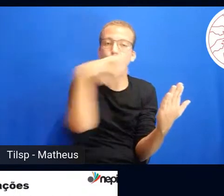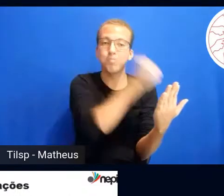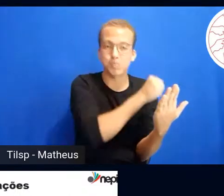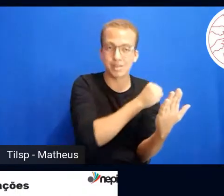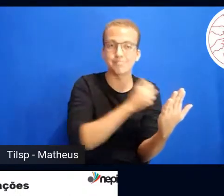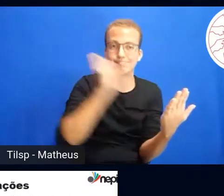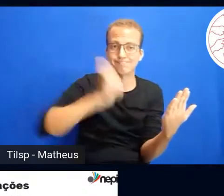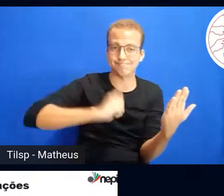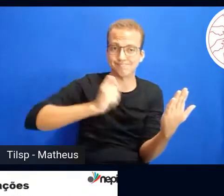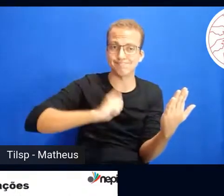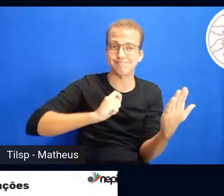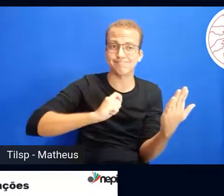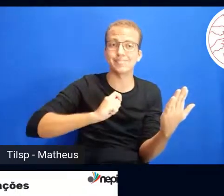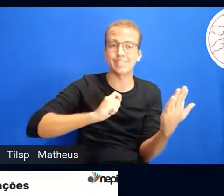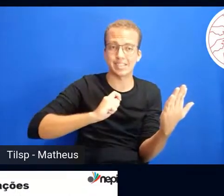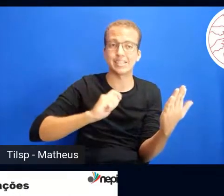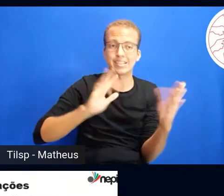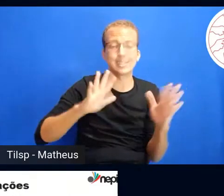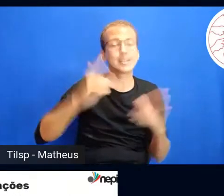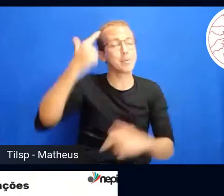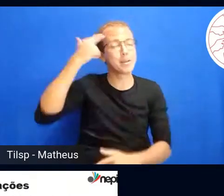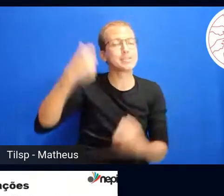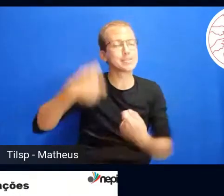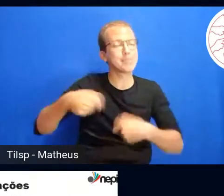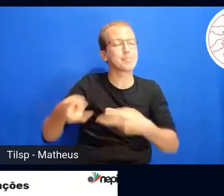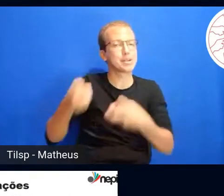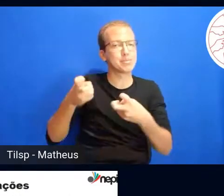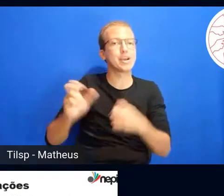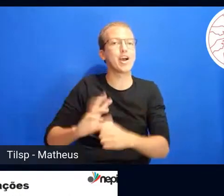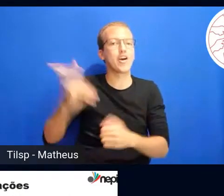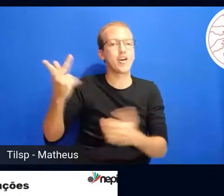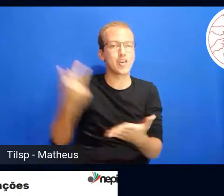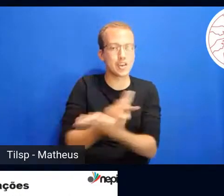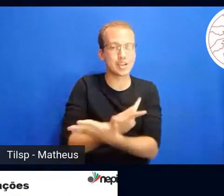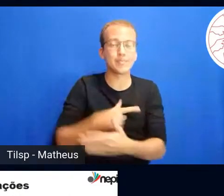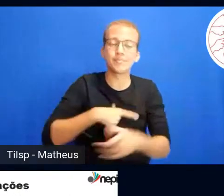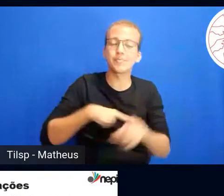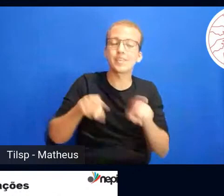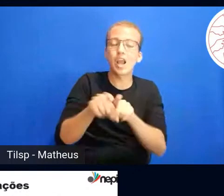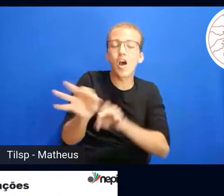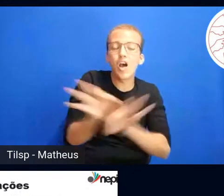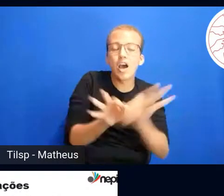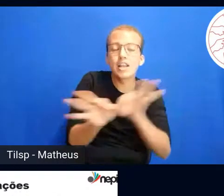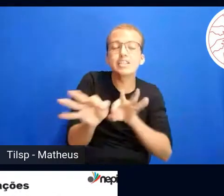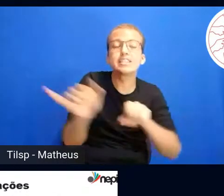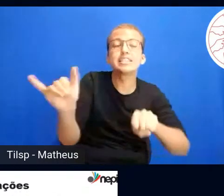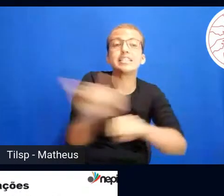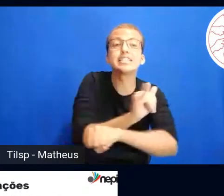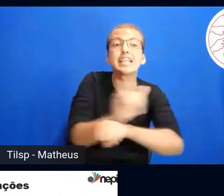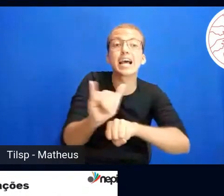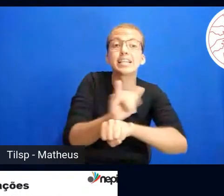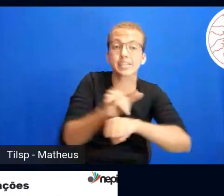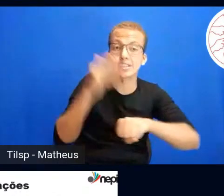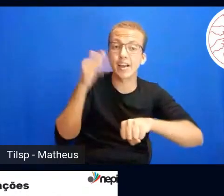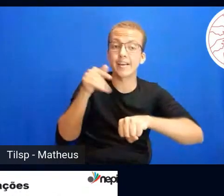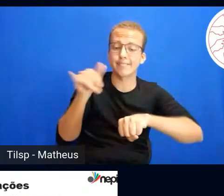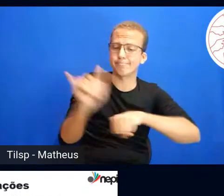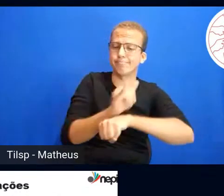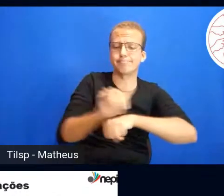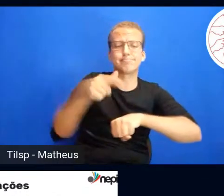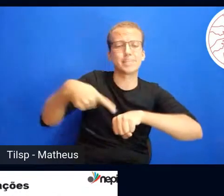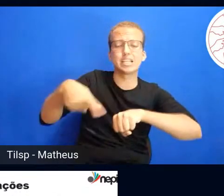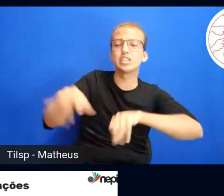gente entenda esse caminho, esse percurso e que se organize estratégias e melhor que essas estratégias sejam organizadas e